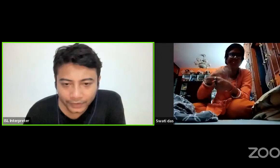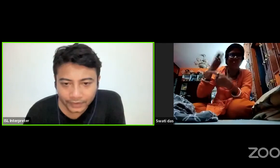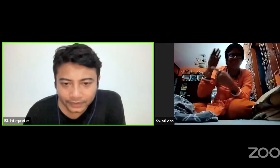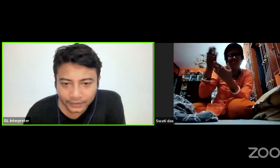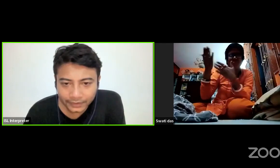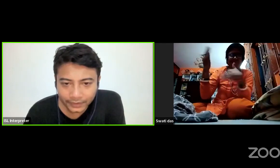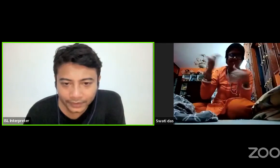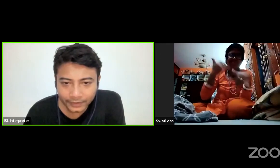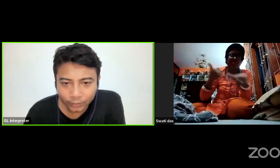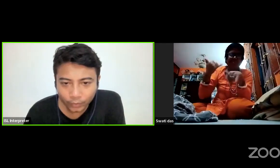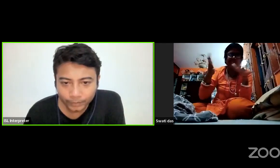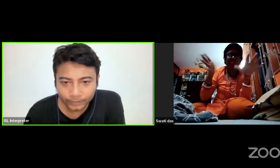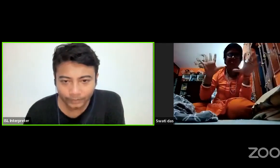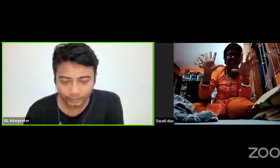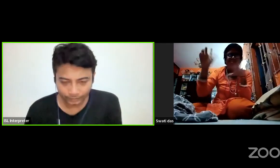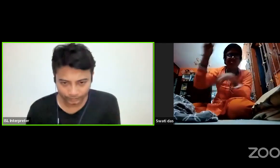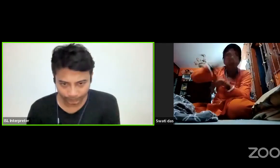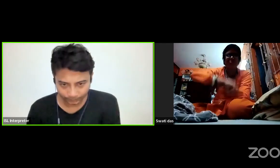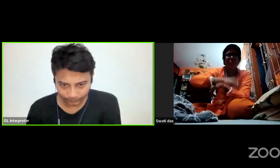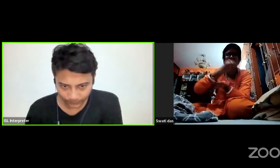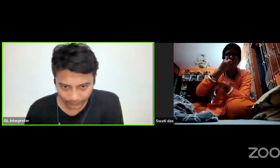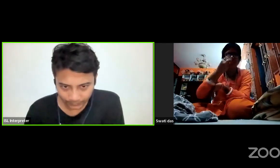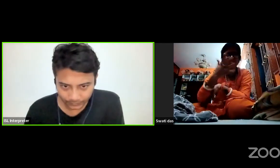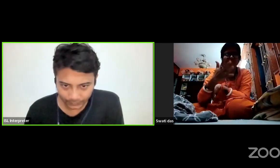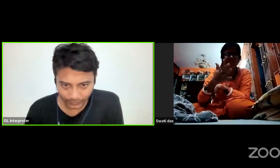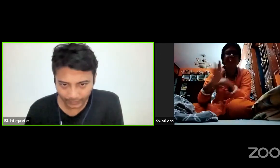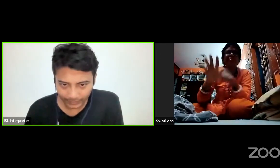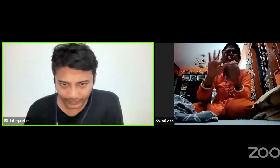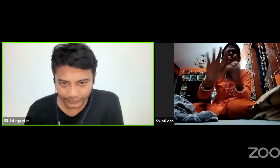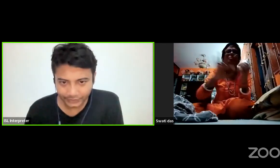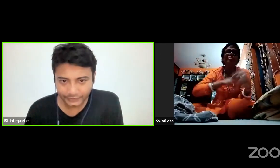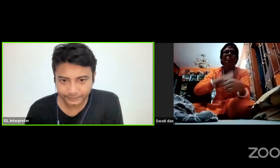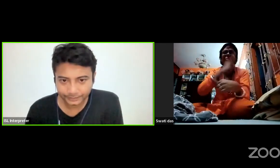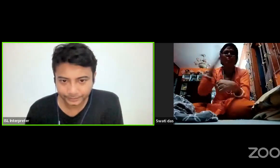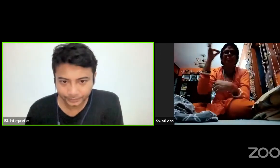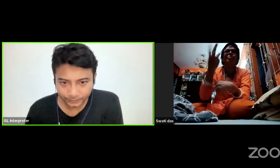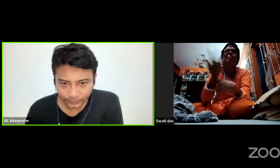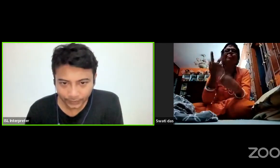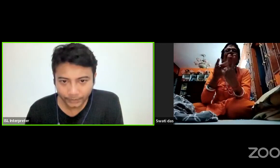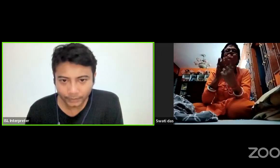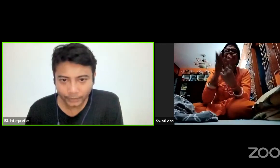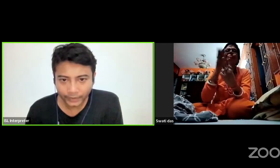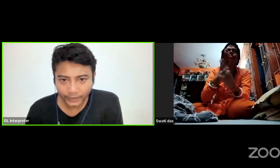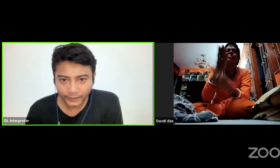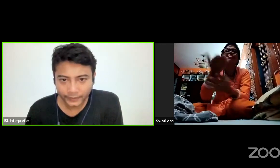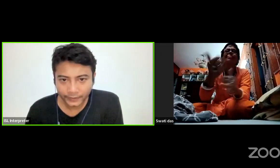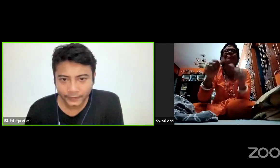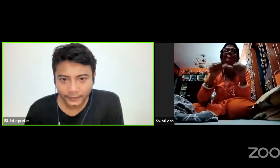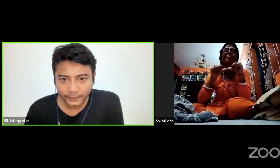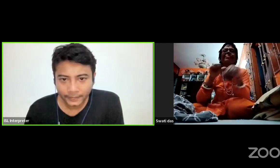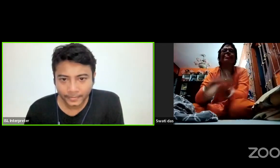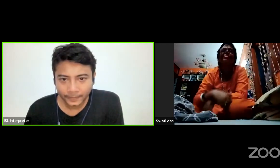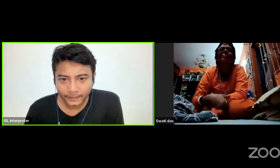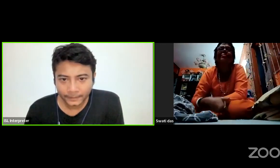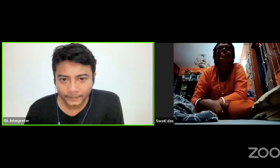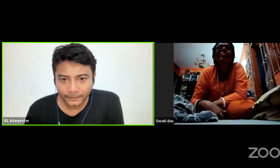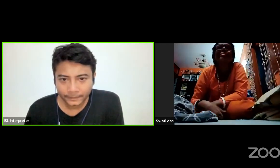तो शिवा जैसे हैं, ओम या गणेश प्रभु है,